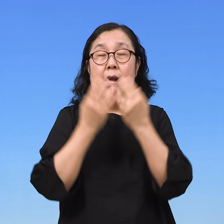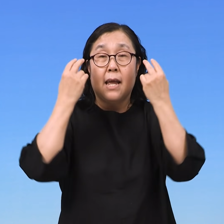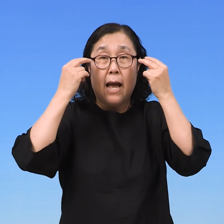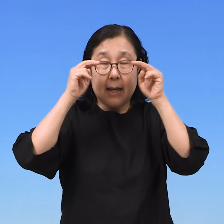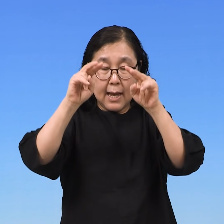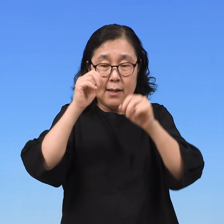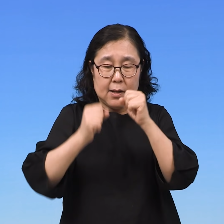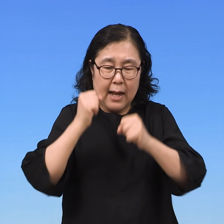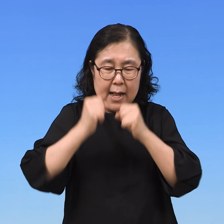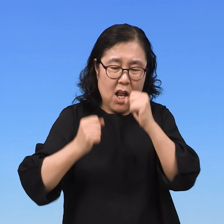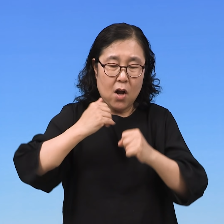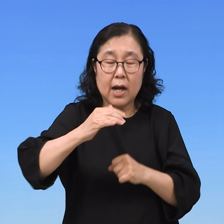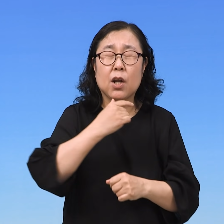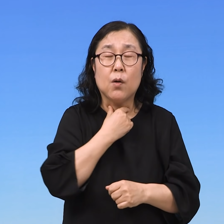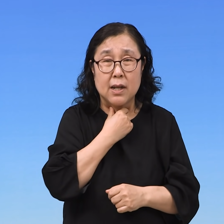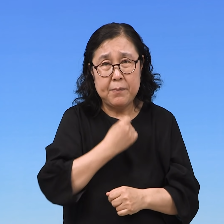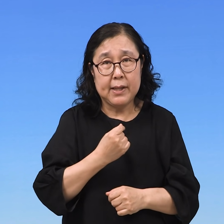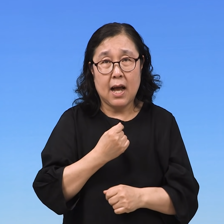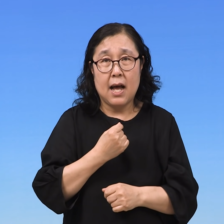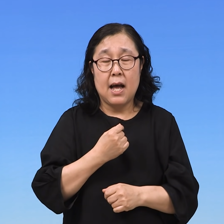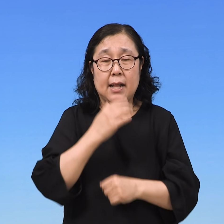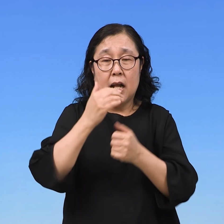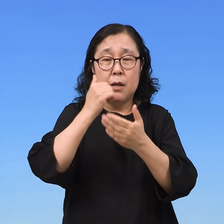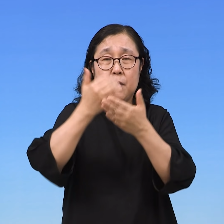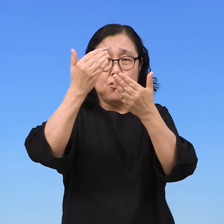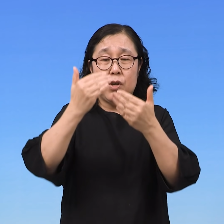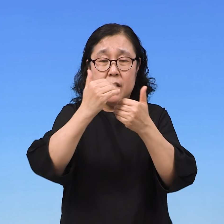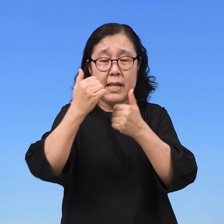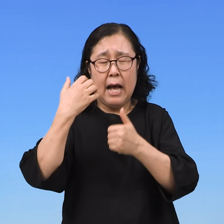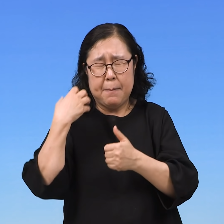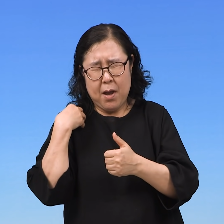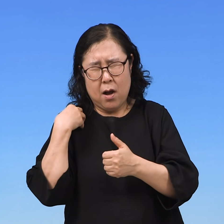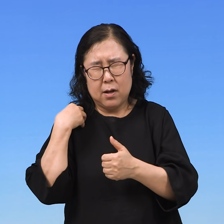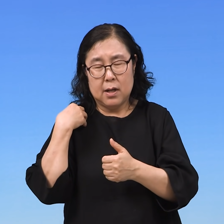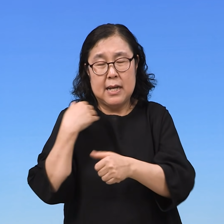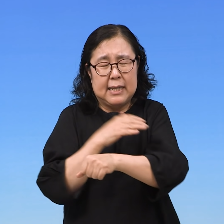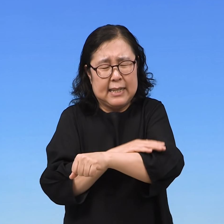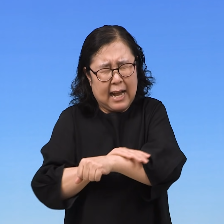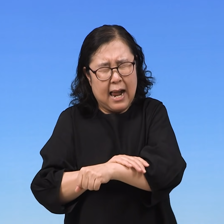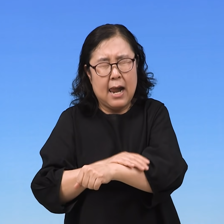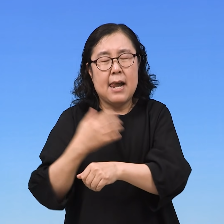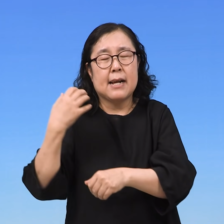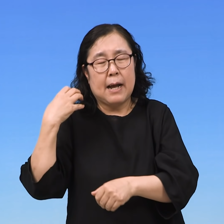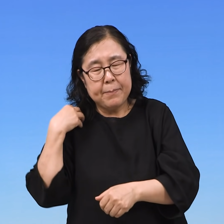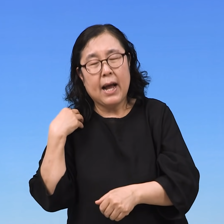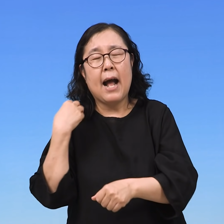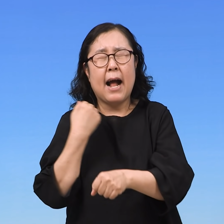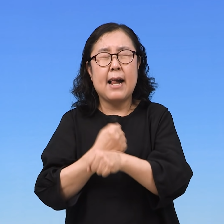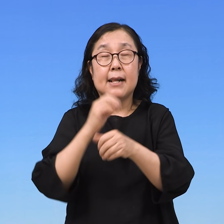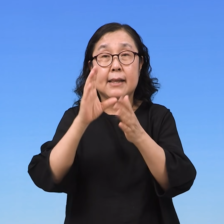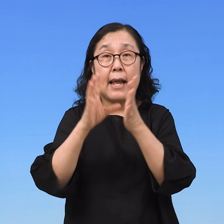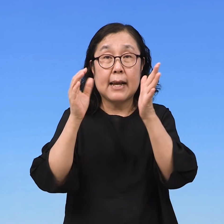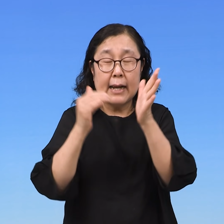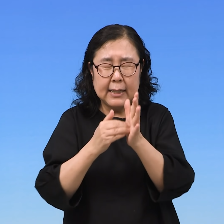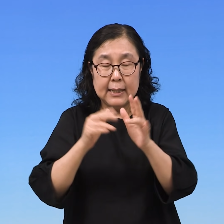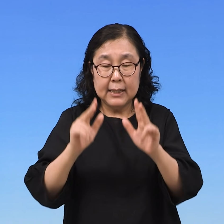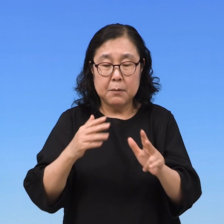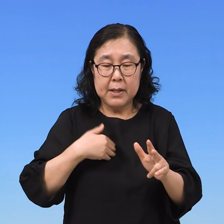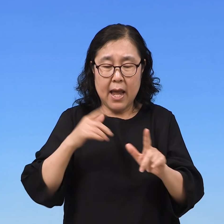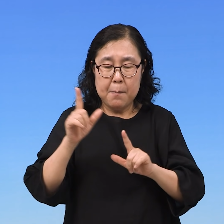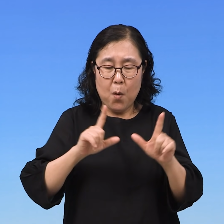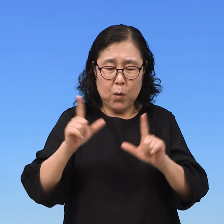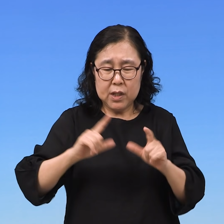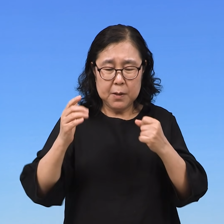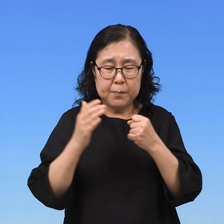감당하는 자리로 갈 때까지 지금의 나 자신에게 실망하지 않고, 지금의 내 모습 때문에 초라해지지 않고, 하나님